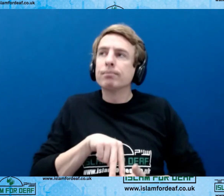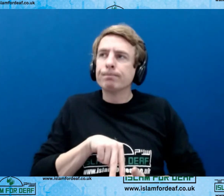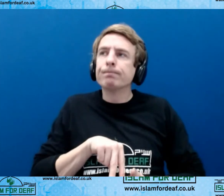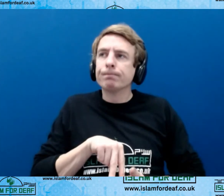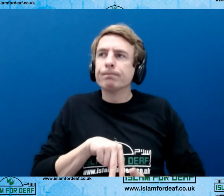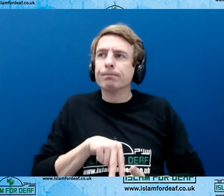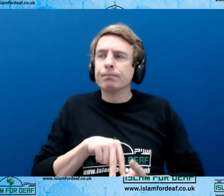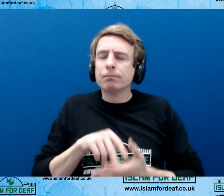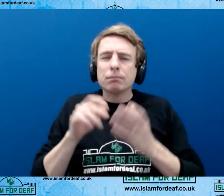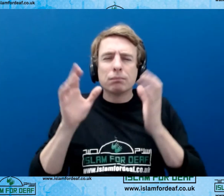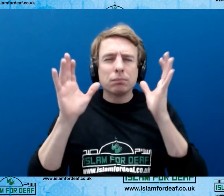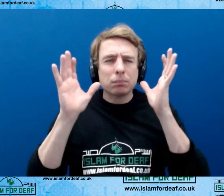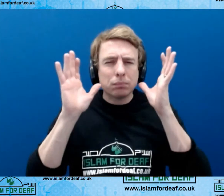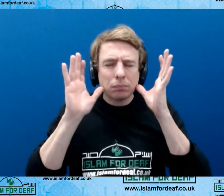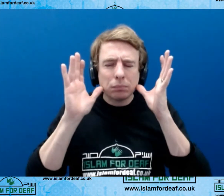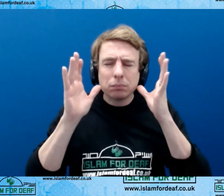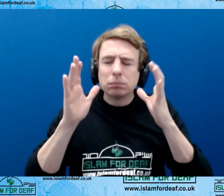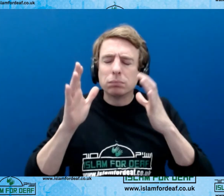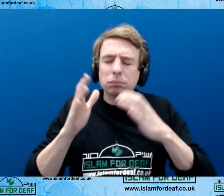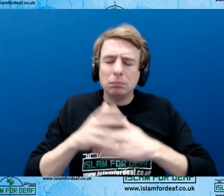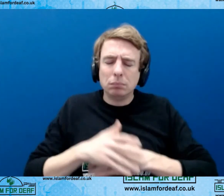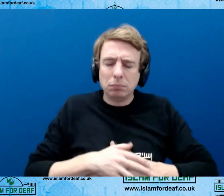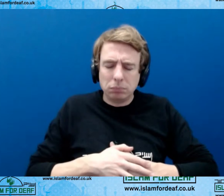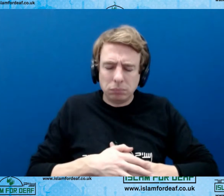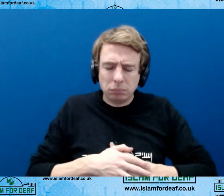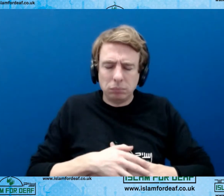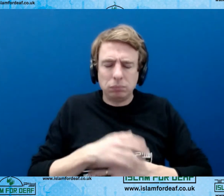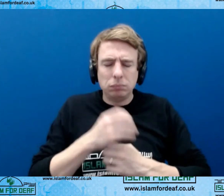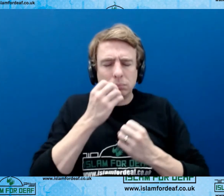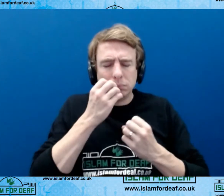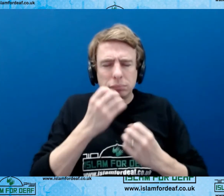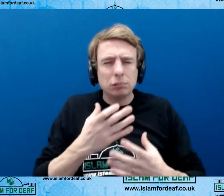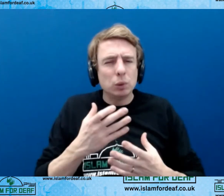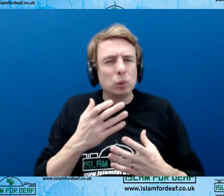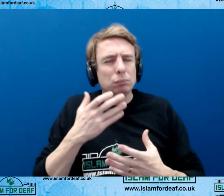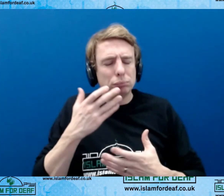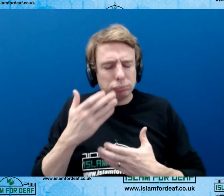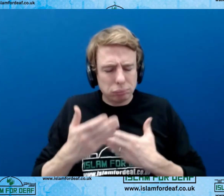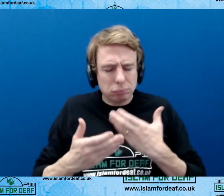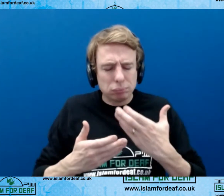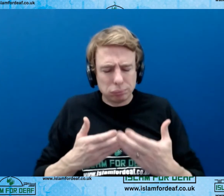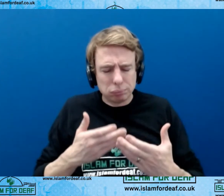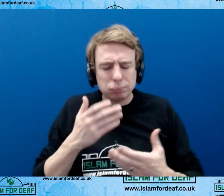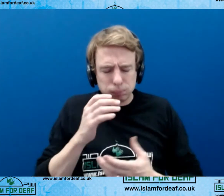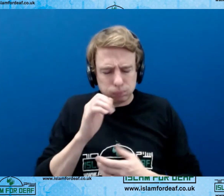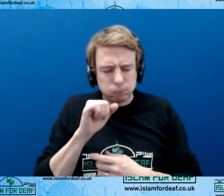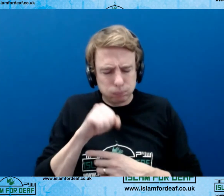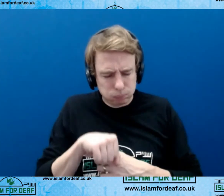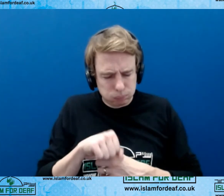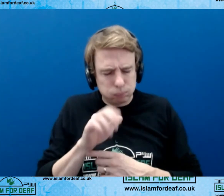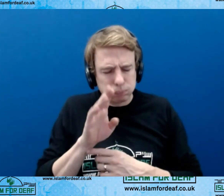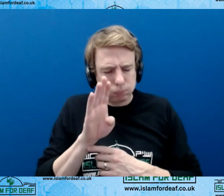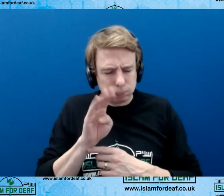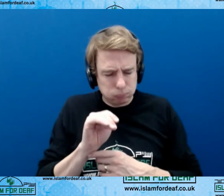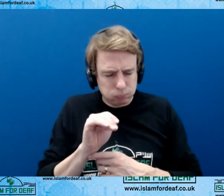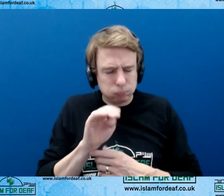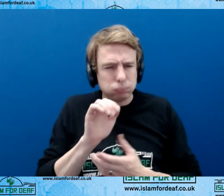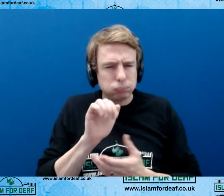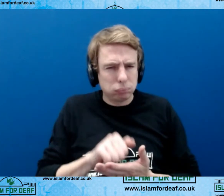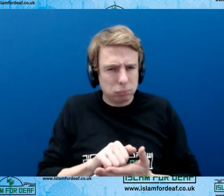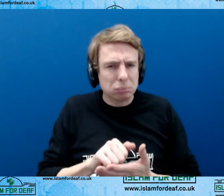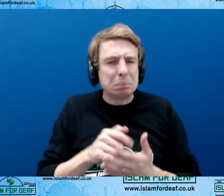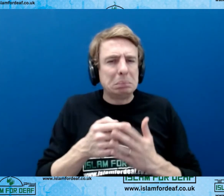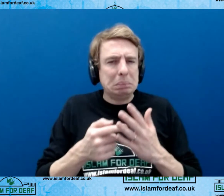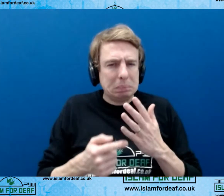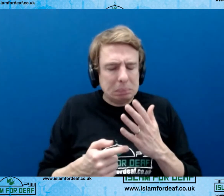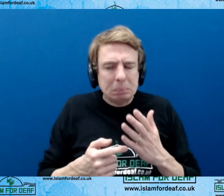prayer due to the fact that they feel someone is watching them. هو لو أنه دخل في الصلاة وأراد أن